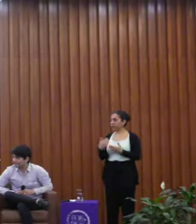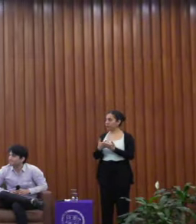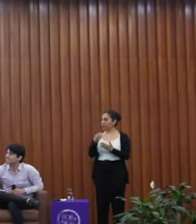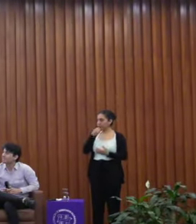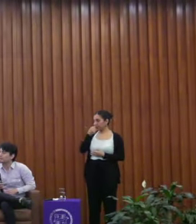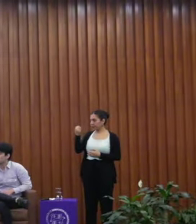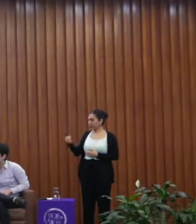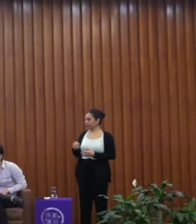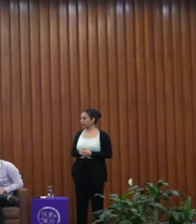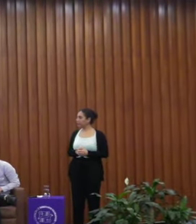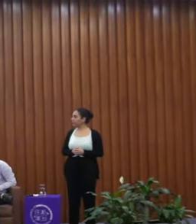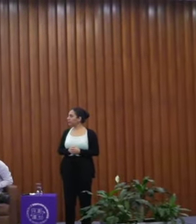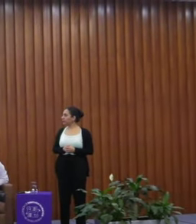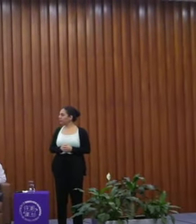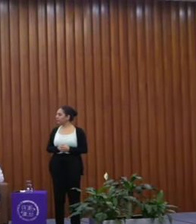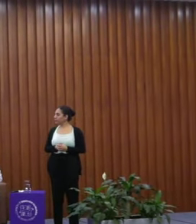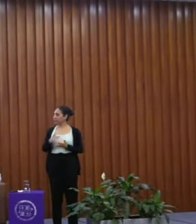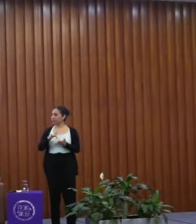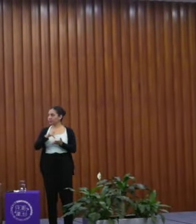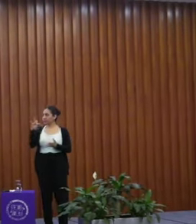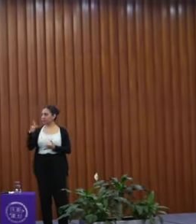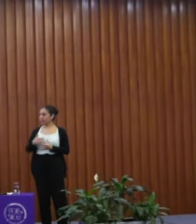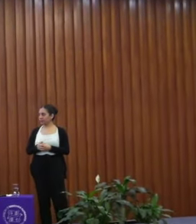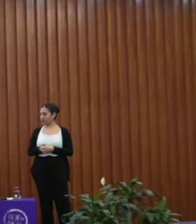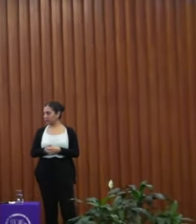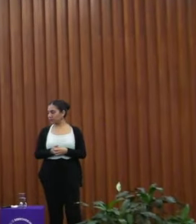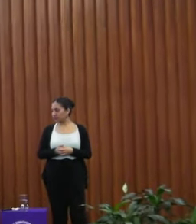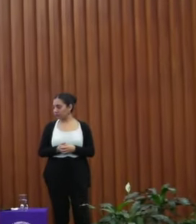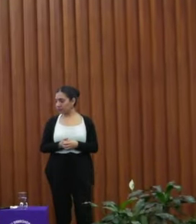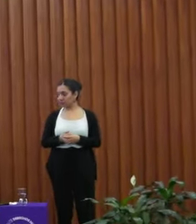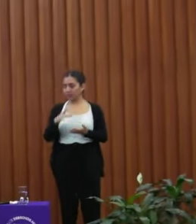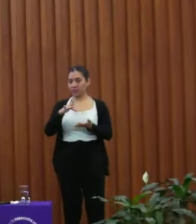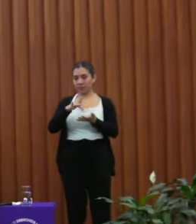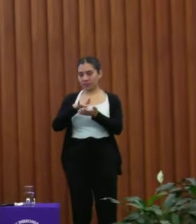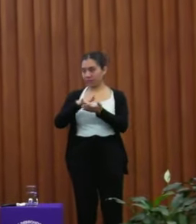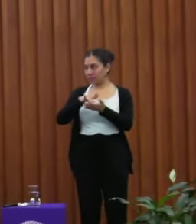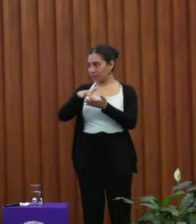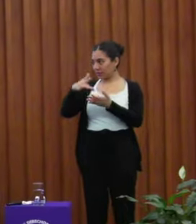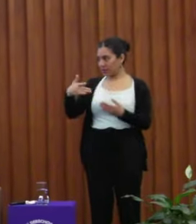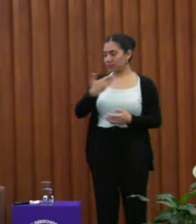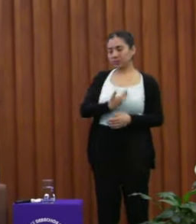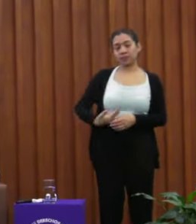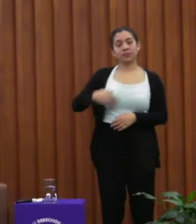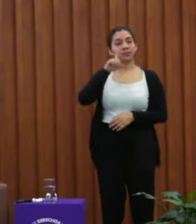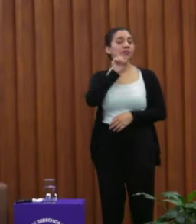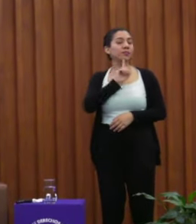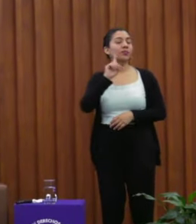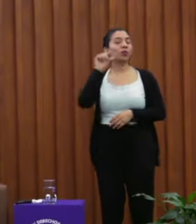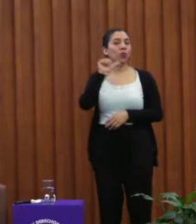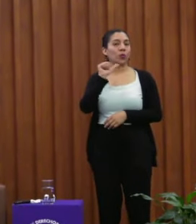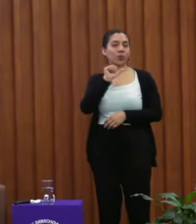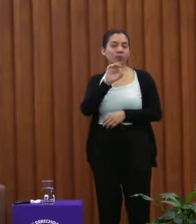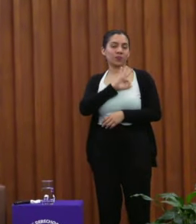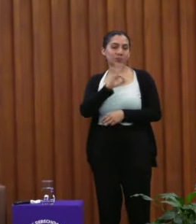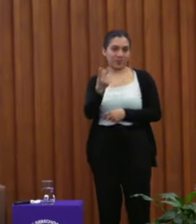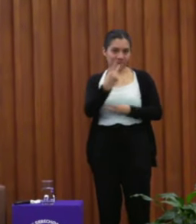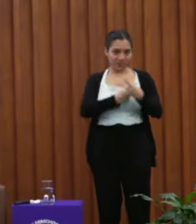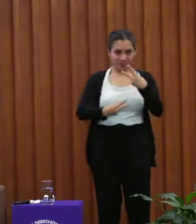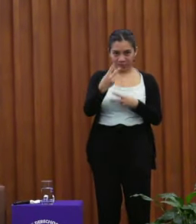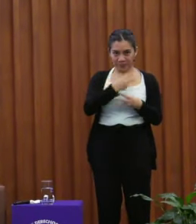la plataforma. Gracias. Muchas gracias. Primero que nada, muchas gracias, Presidenta, por recibirnos el día de hoy. Y bueno, de todo lo que